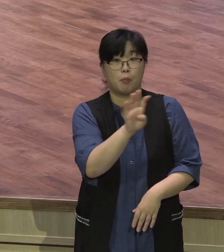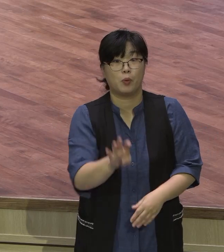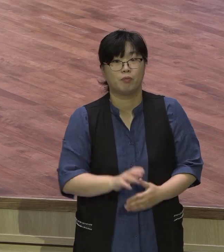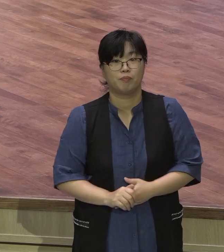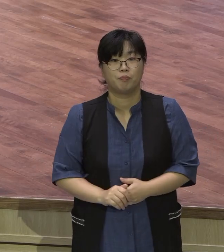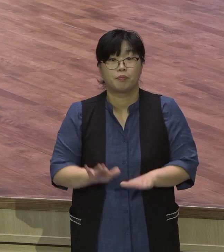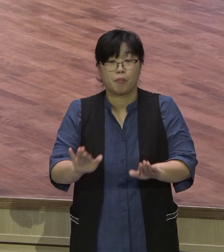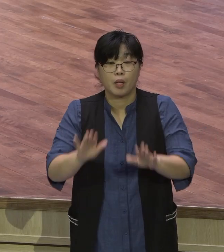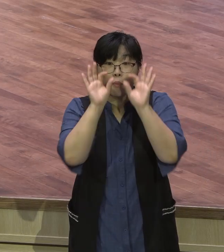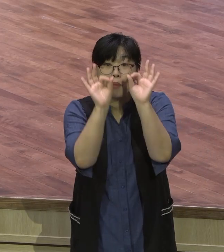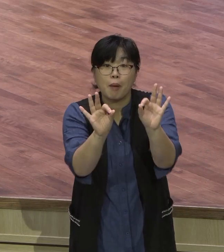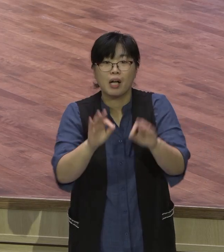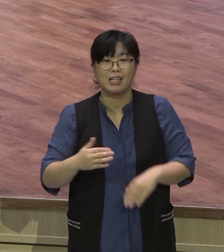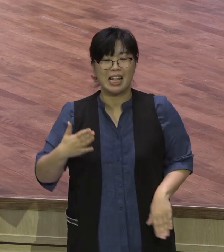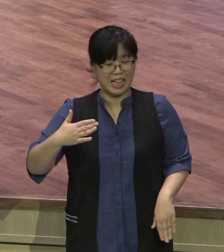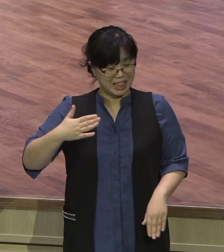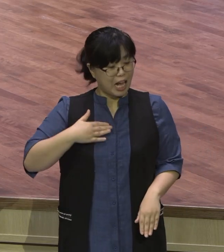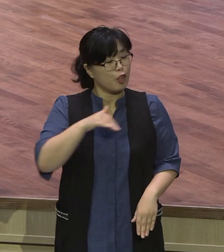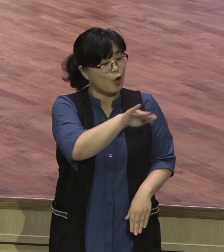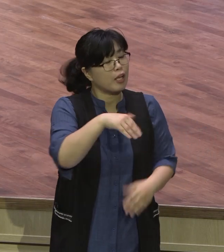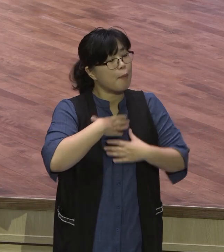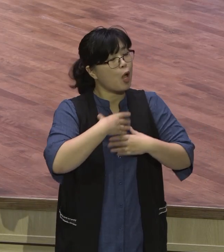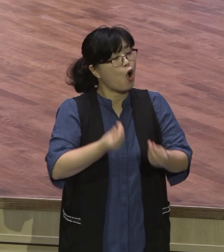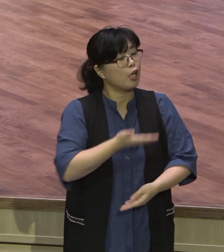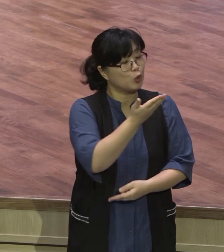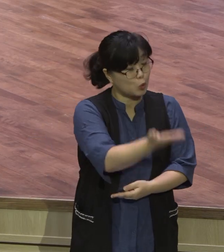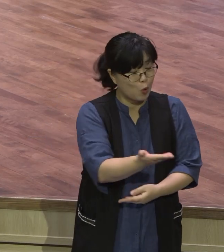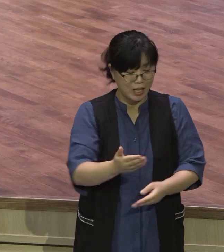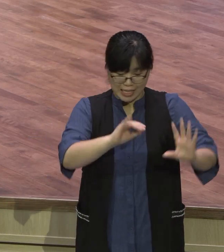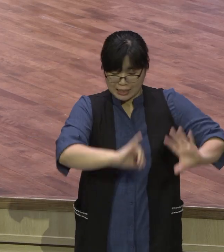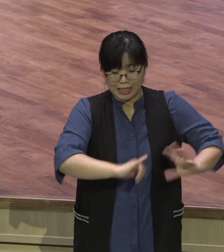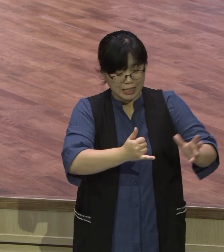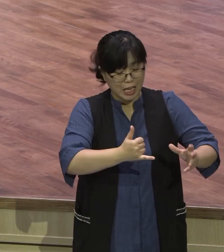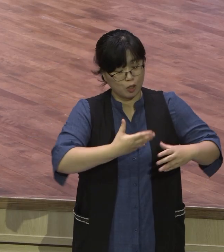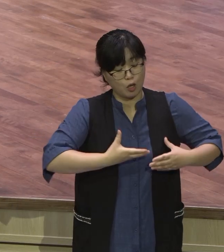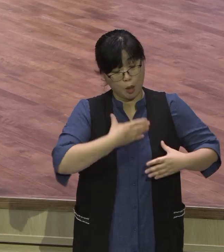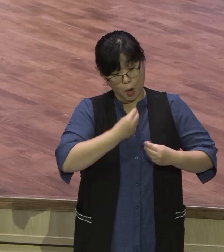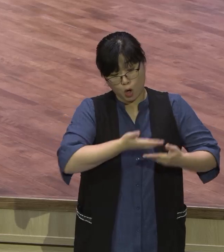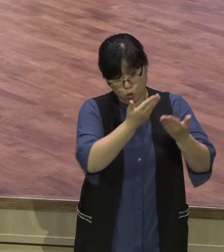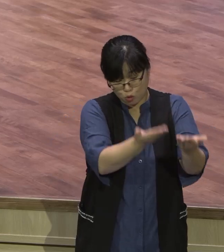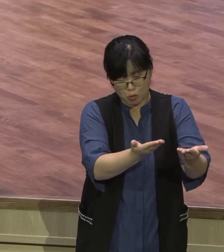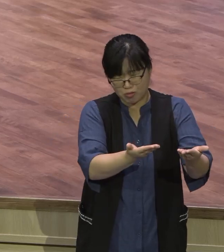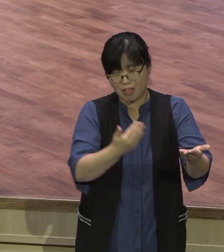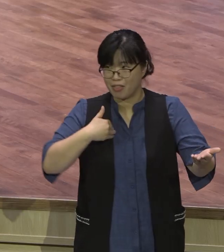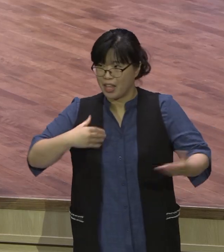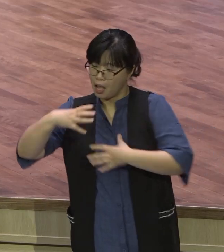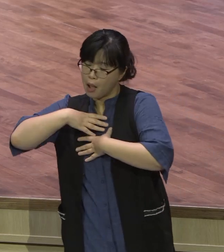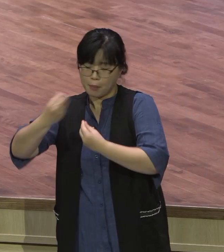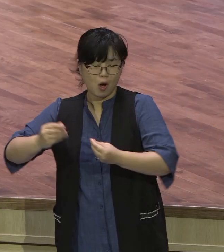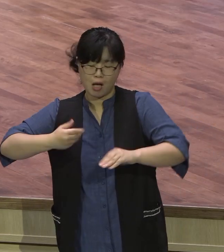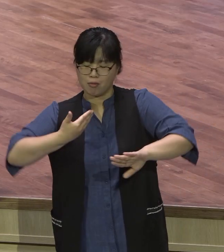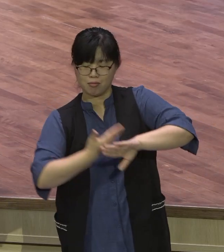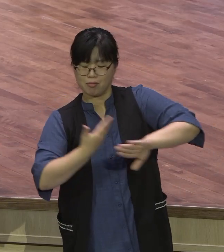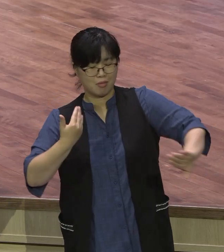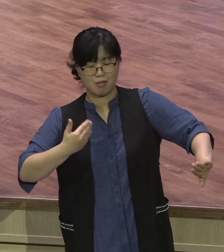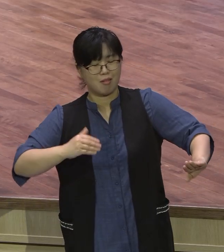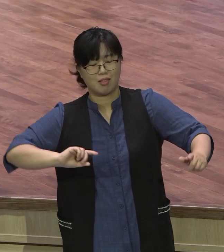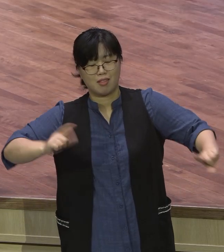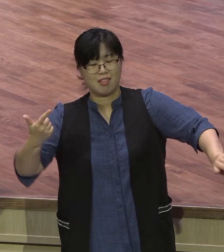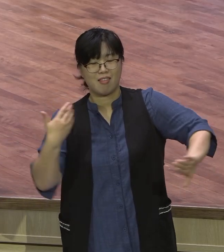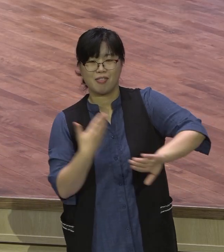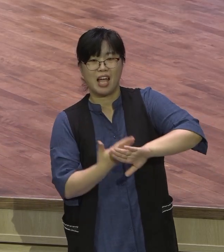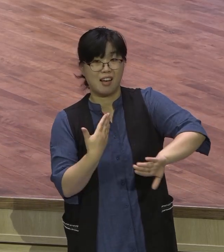내가 내게 주는 것도 세상이 주는 것 같지 아니하니라 너희는 마음에 근심도 하지 말고 두려워하지도 말라 근심하지 마라